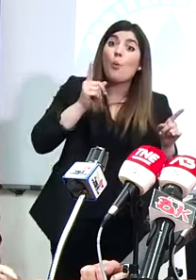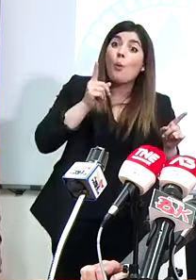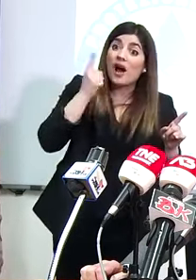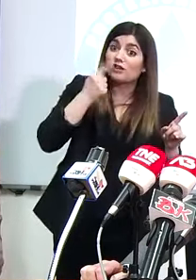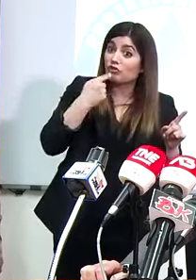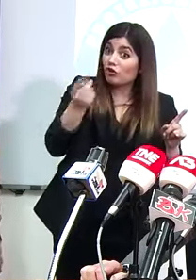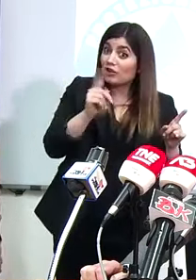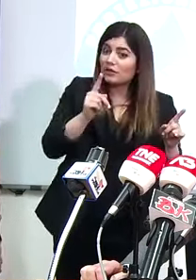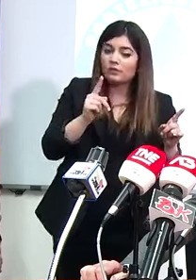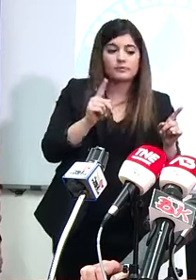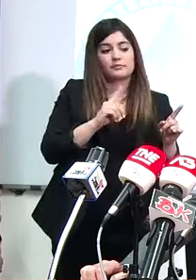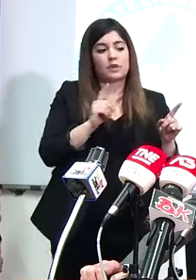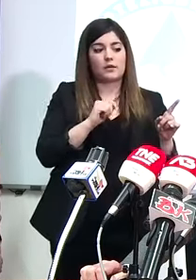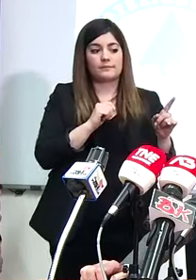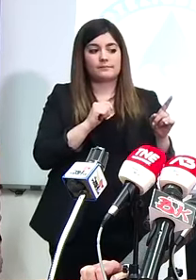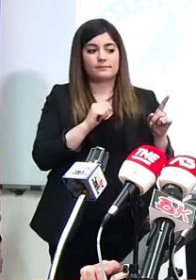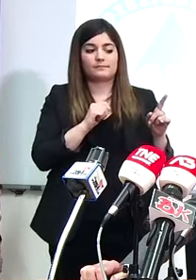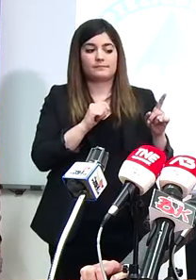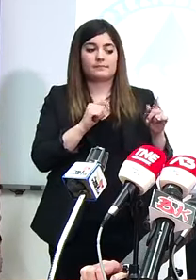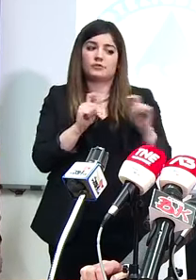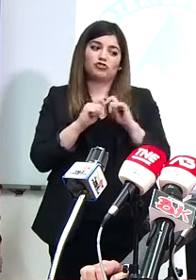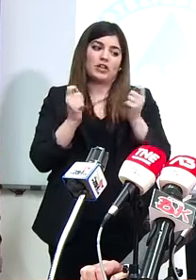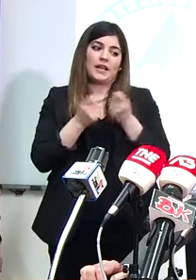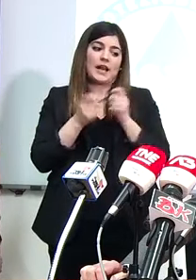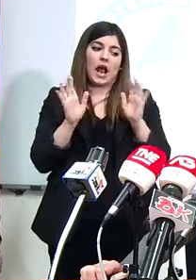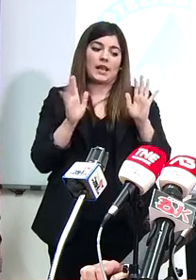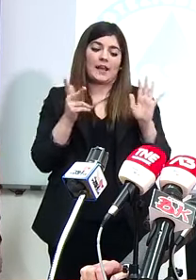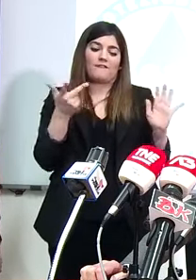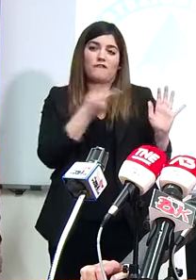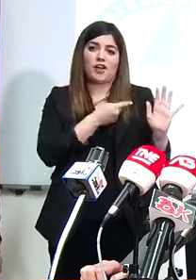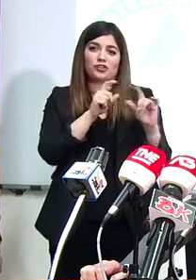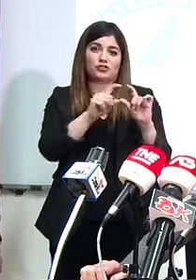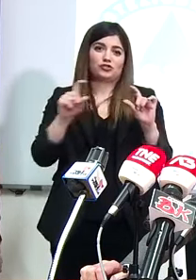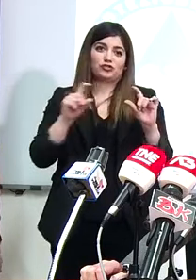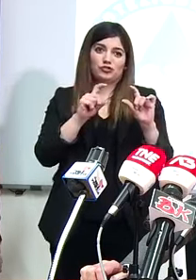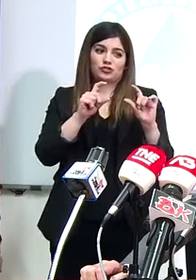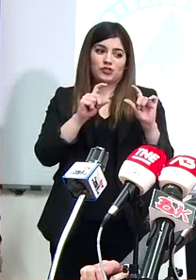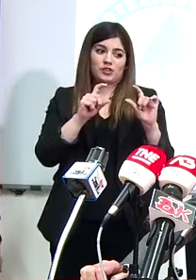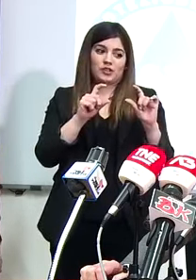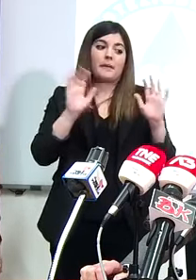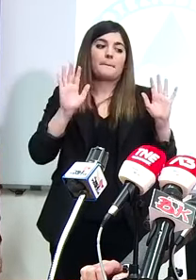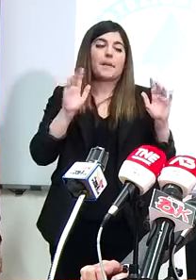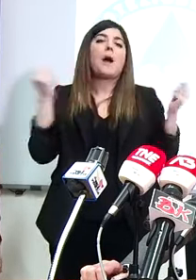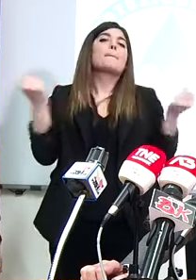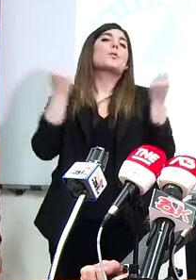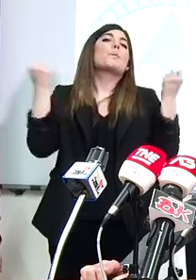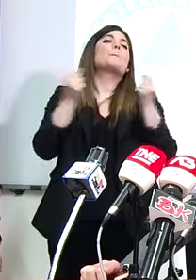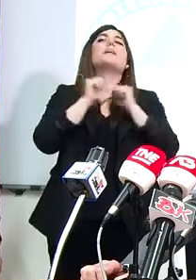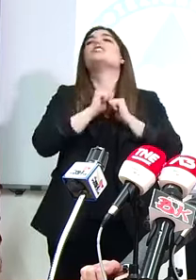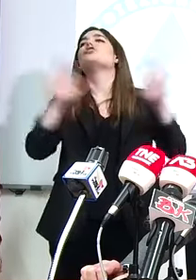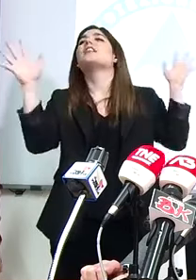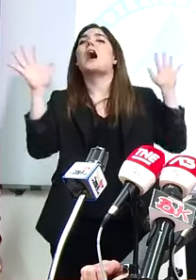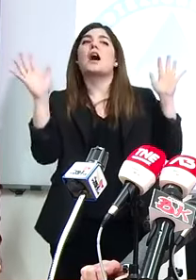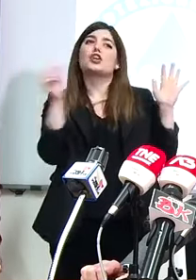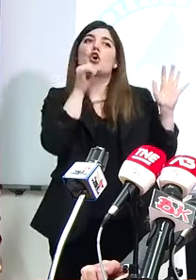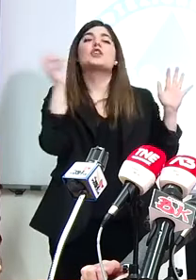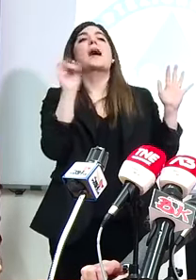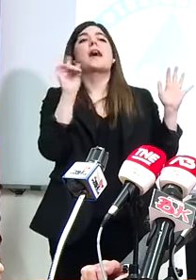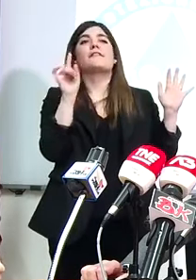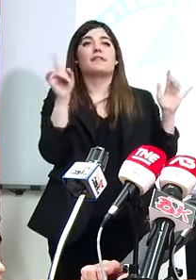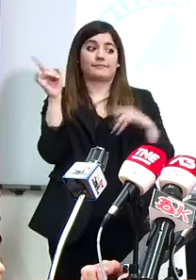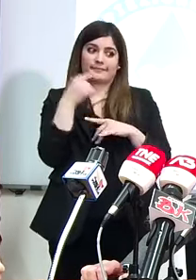ha detto genericamente vaccini e ha detto però senza tanta propaganda magari nella riunione che avrete nelle